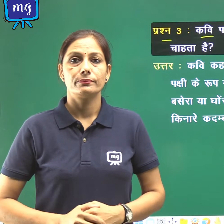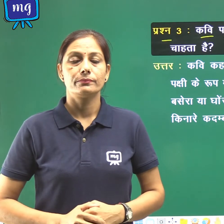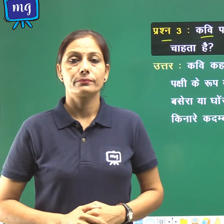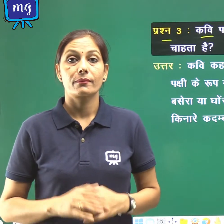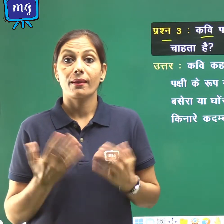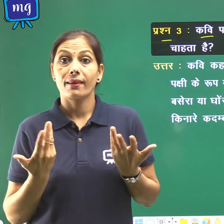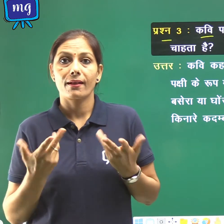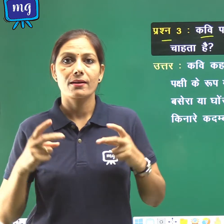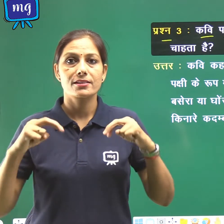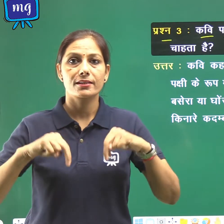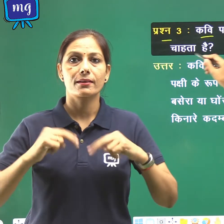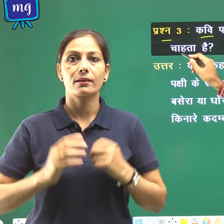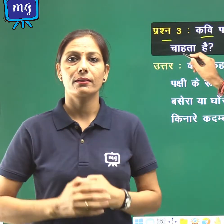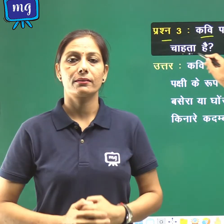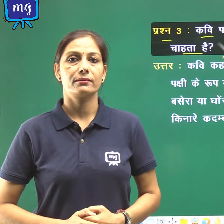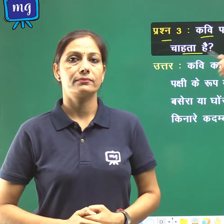क्या चाहता है?